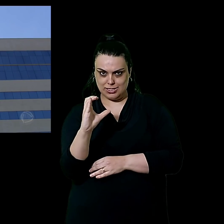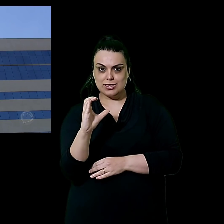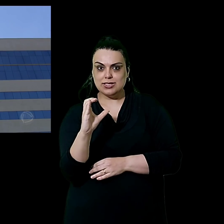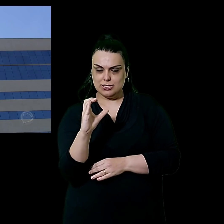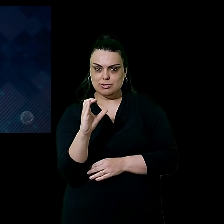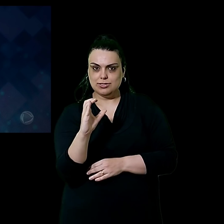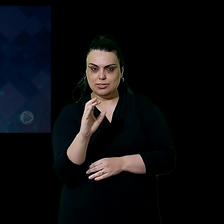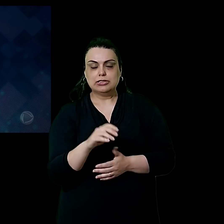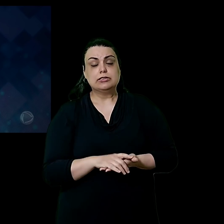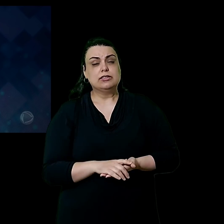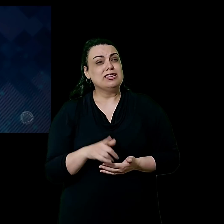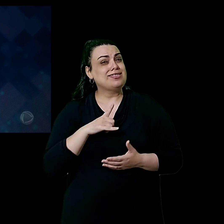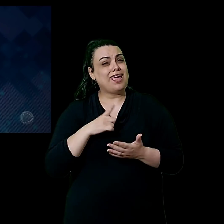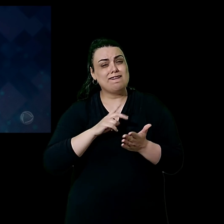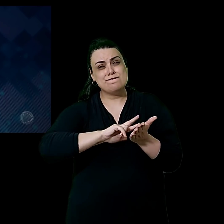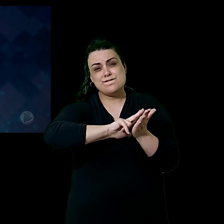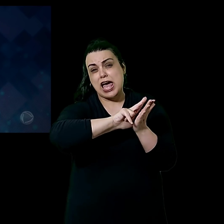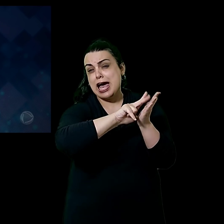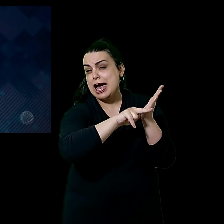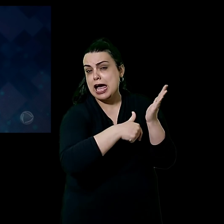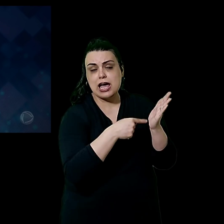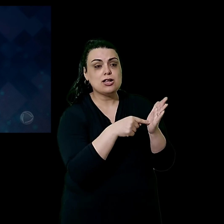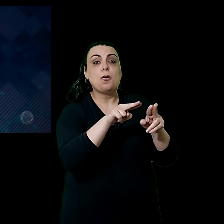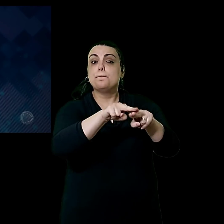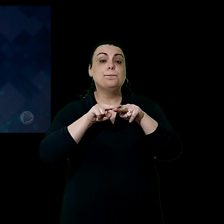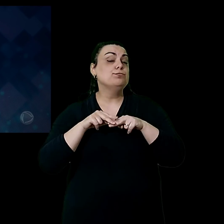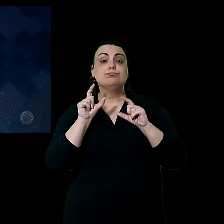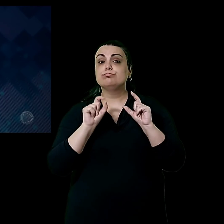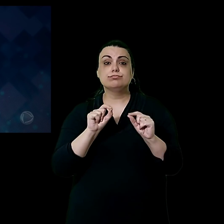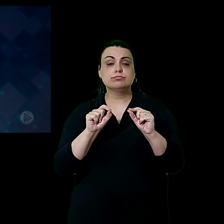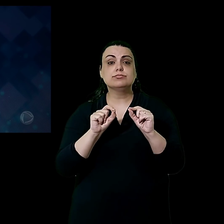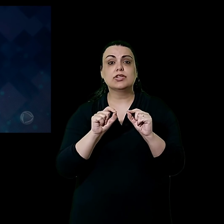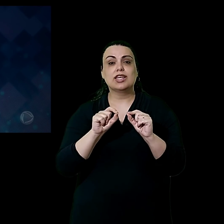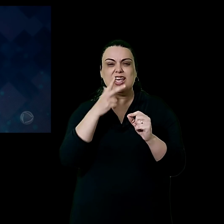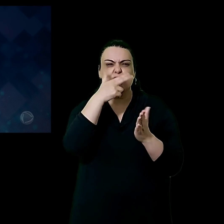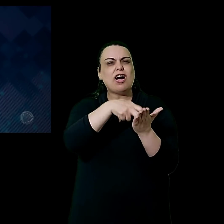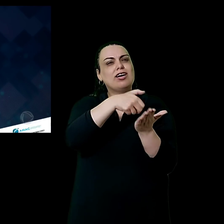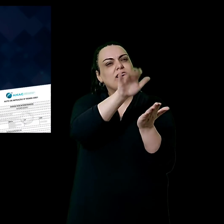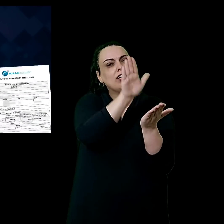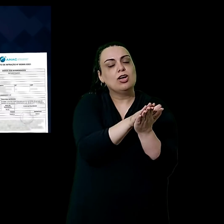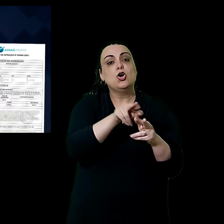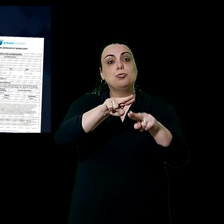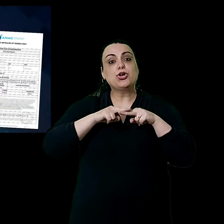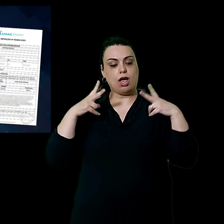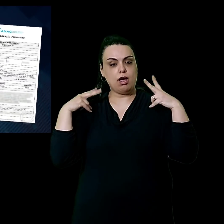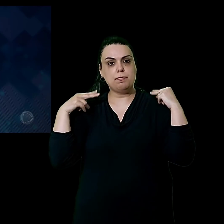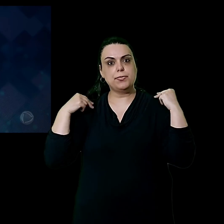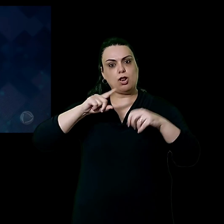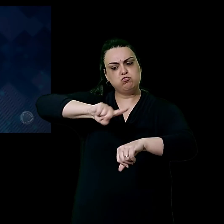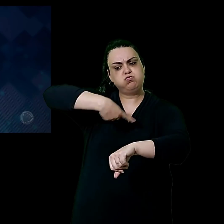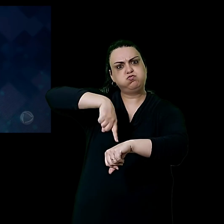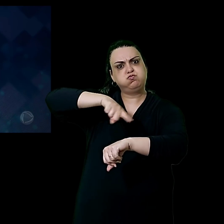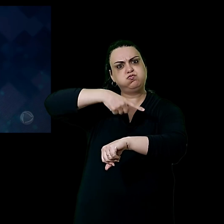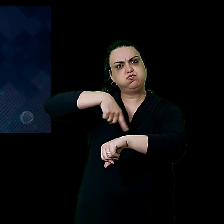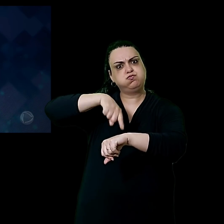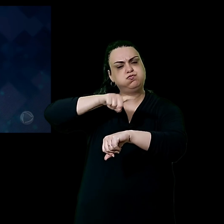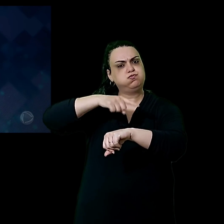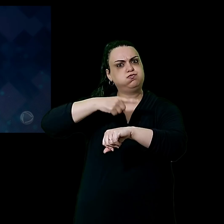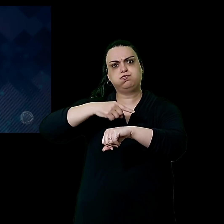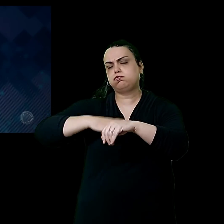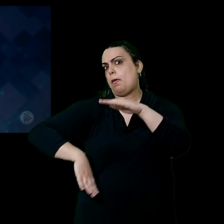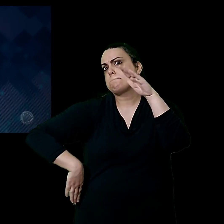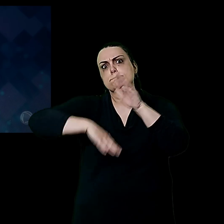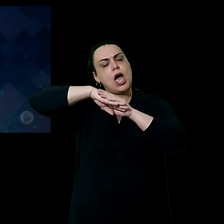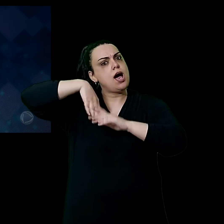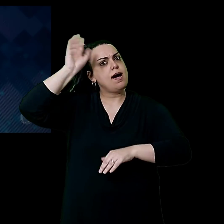de Aviação. Várias delas por extrapolar a jornada de trabalho dos aeronautas. Relatórios